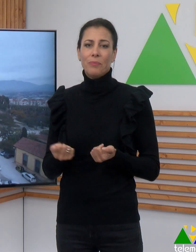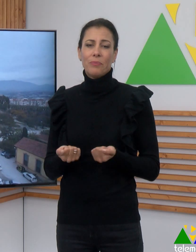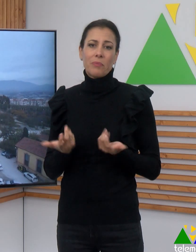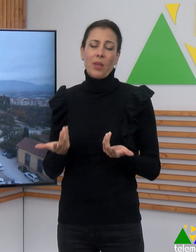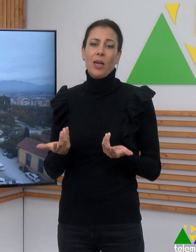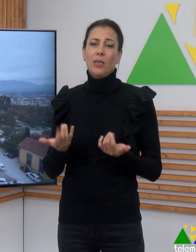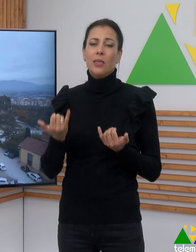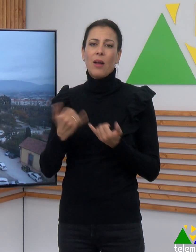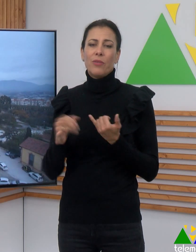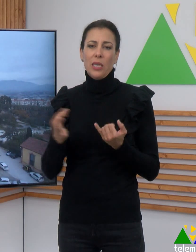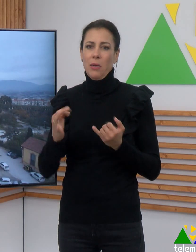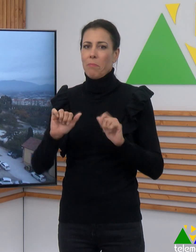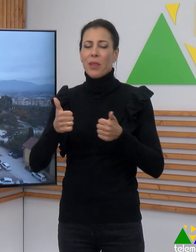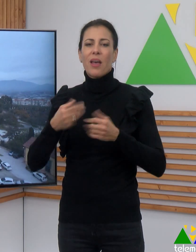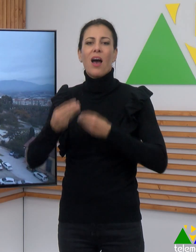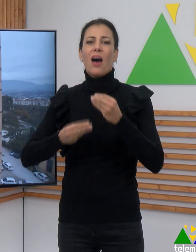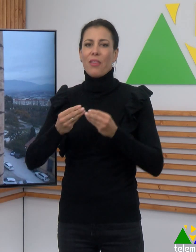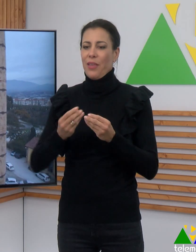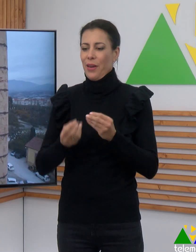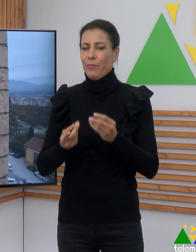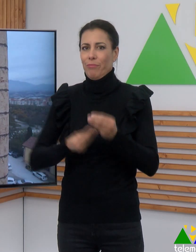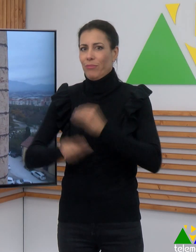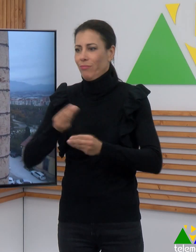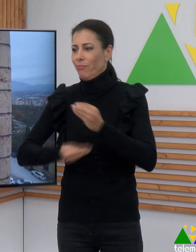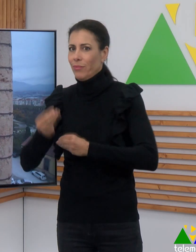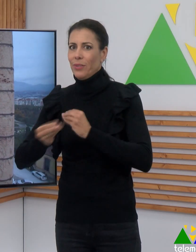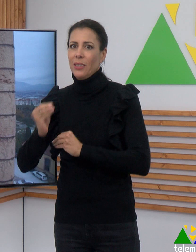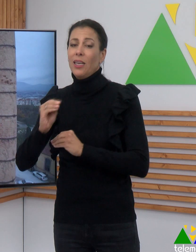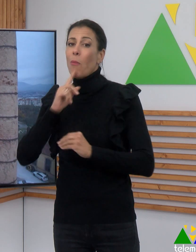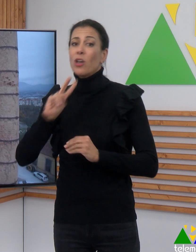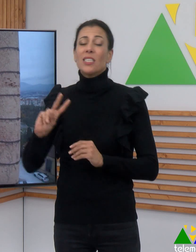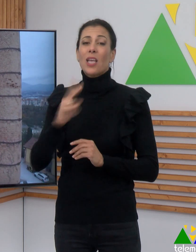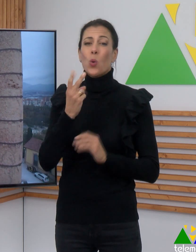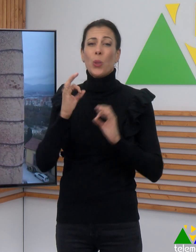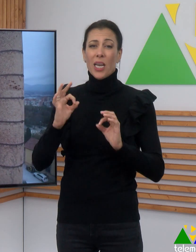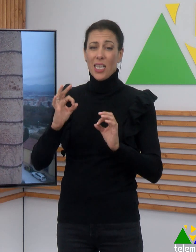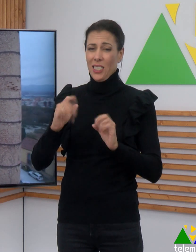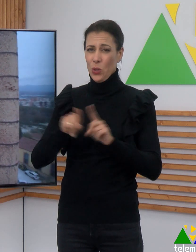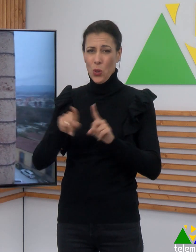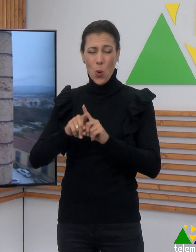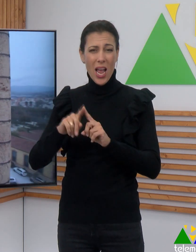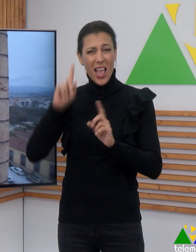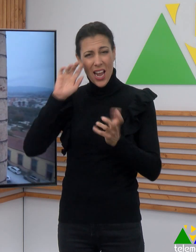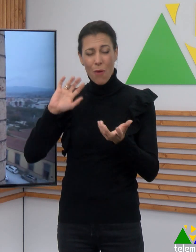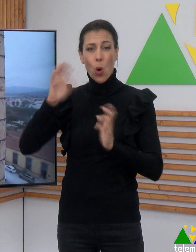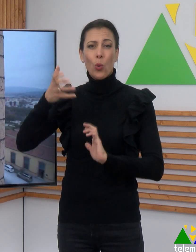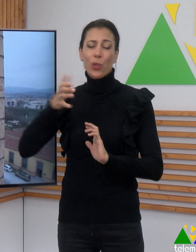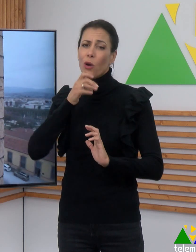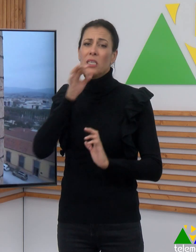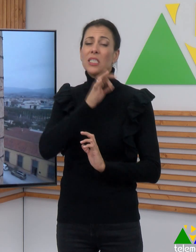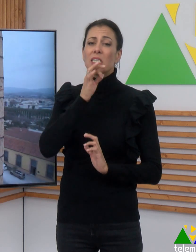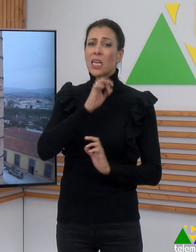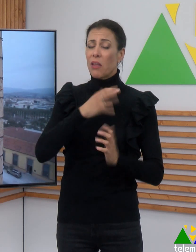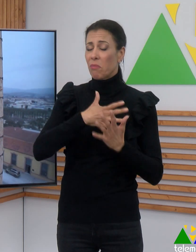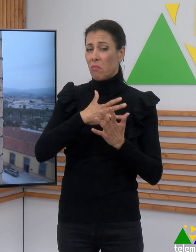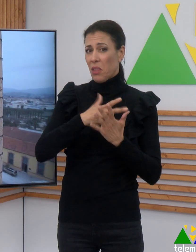y que empieza a ser pues la primera fábrica de la segunda revolución azucarera de Motril. La primera había sido en el siglo XVII, a